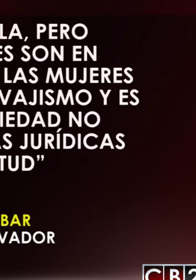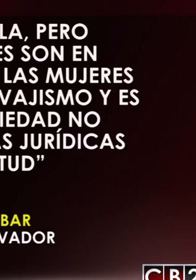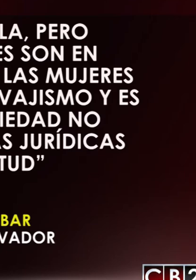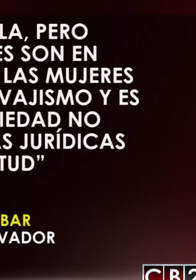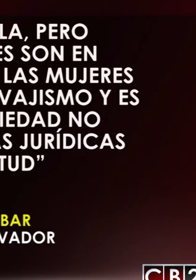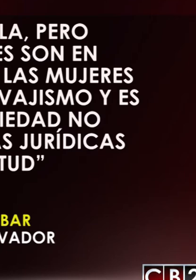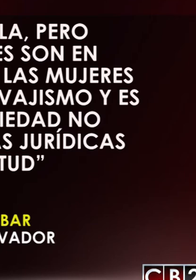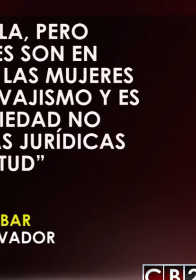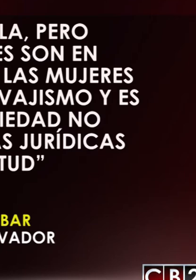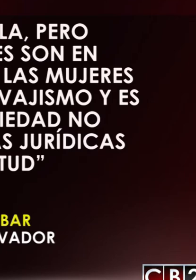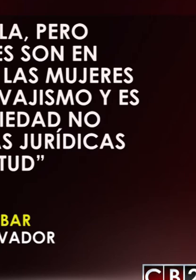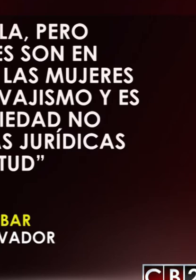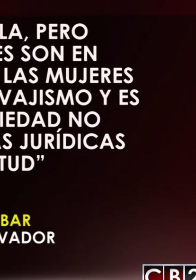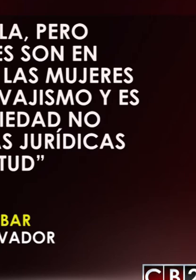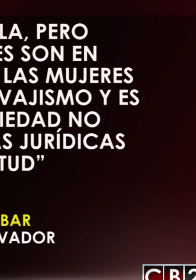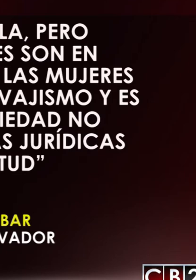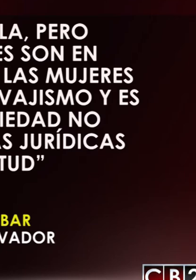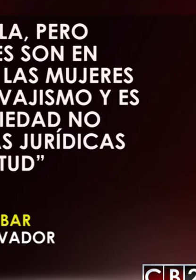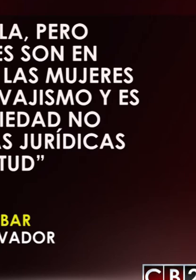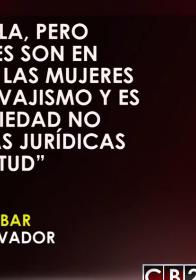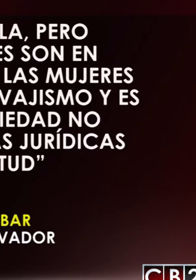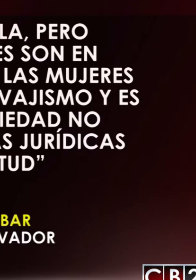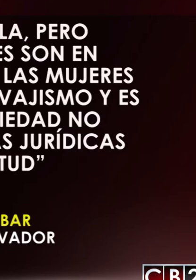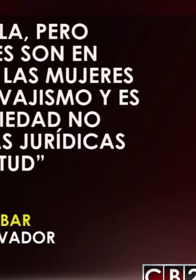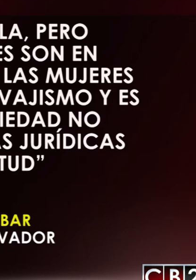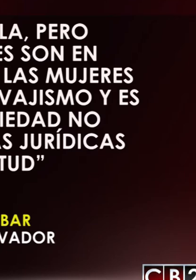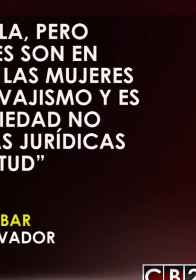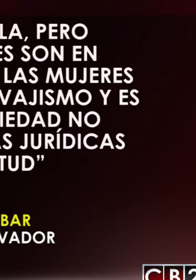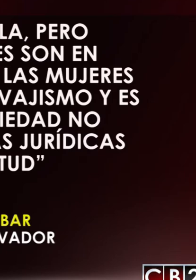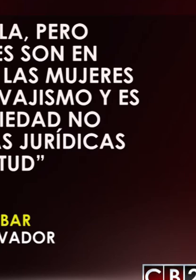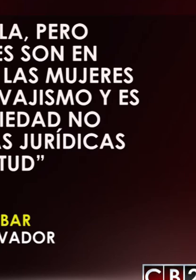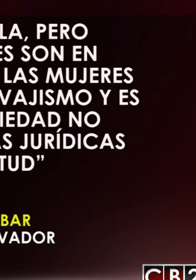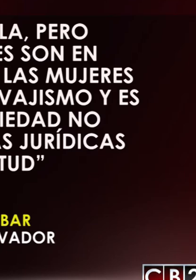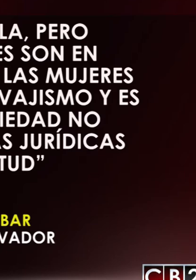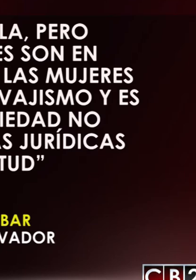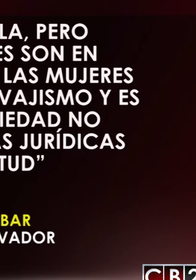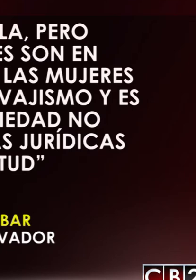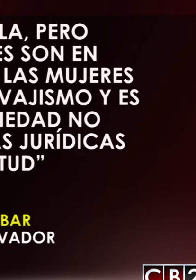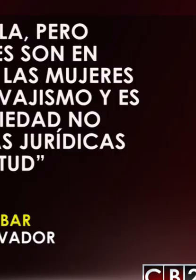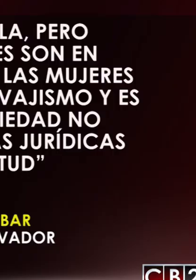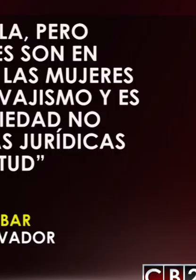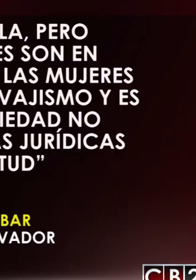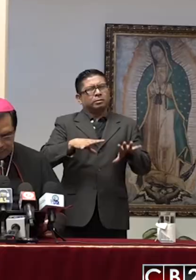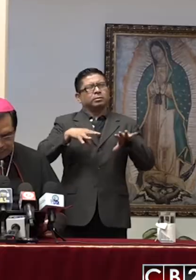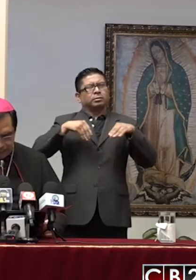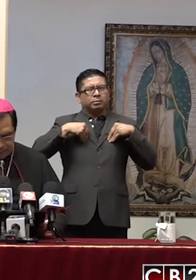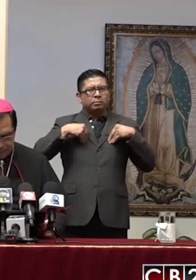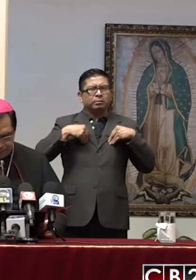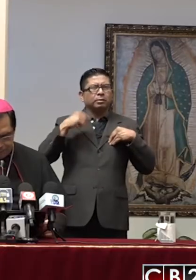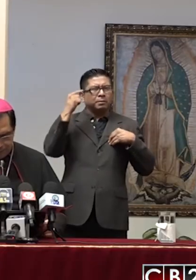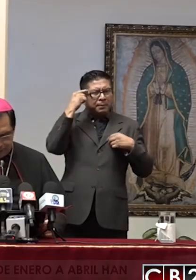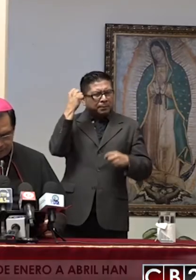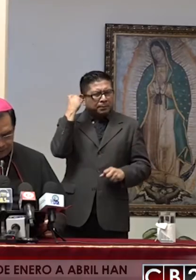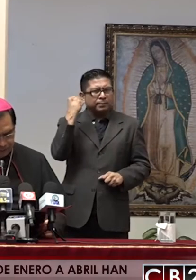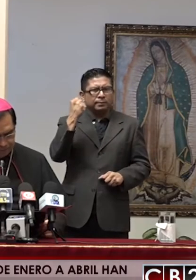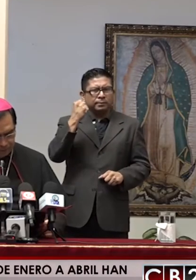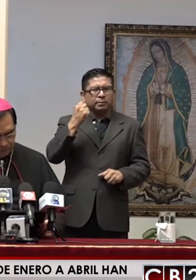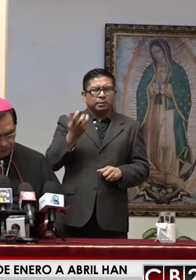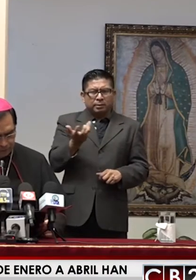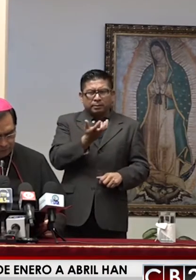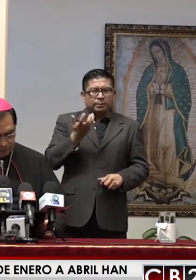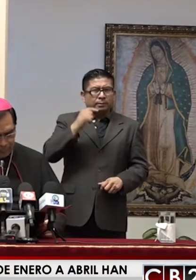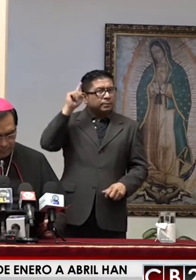salvajismo y es una pena que una sociedad no tenga las herramientas jurídicas para superar esta actitud los últimos 4 meses de